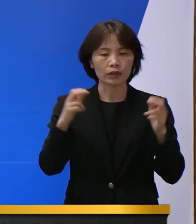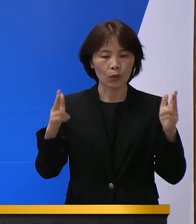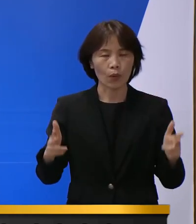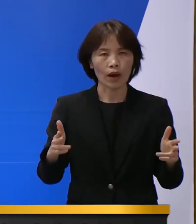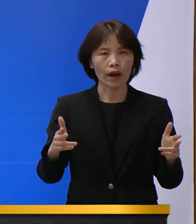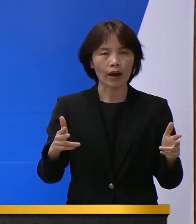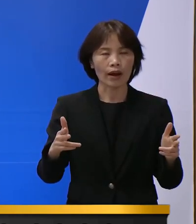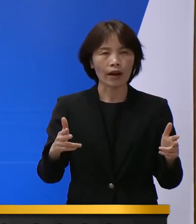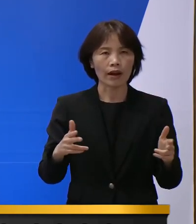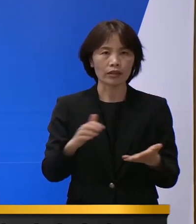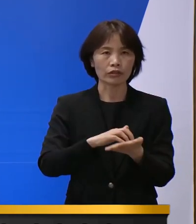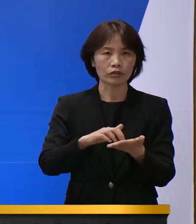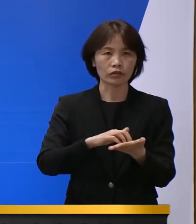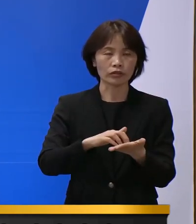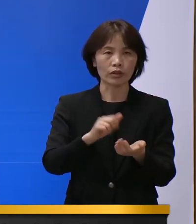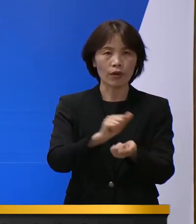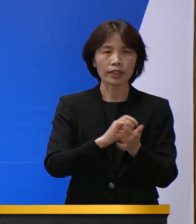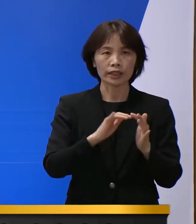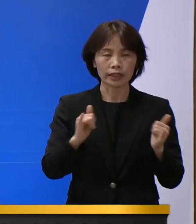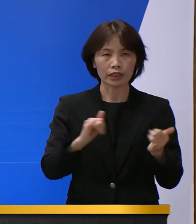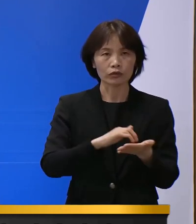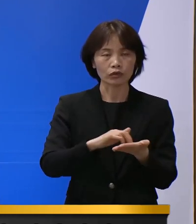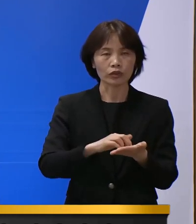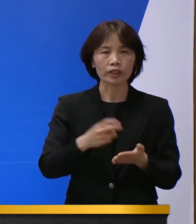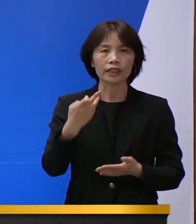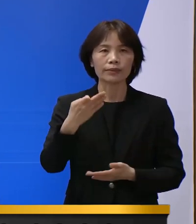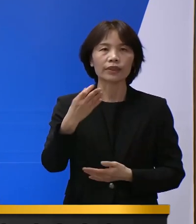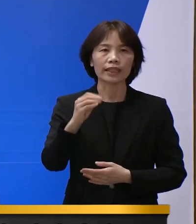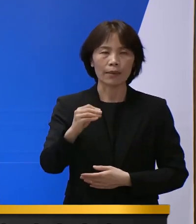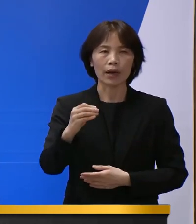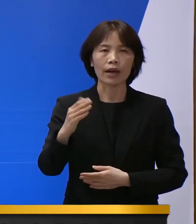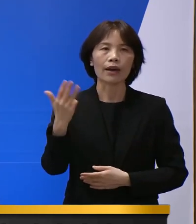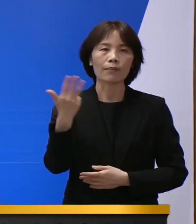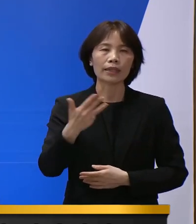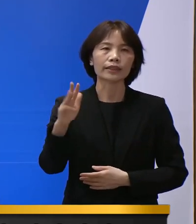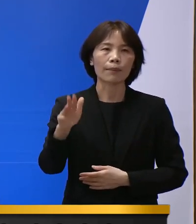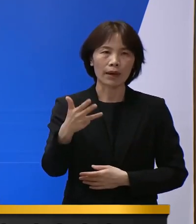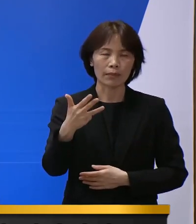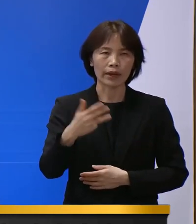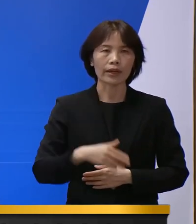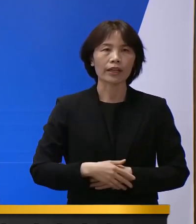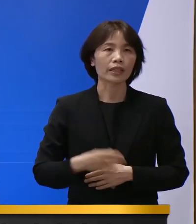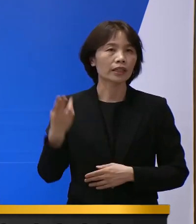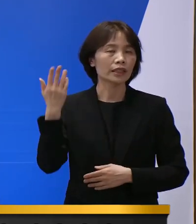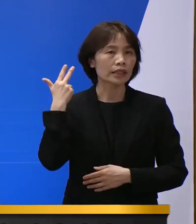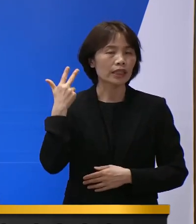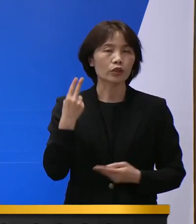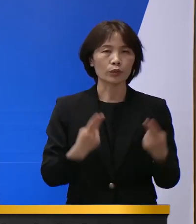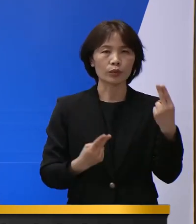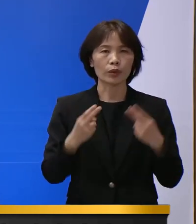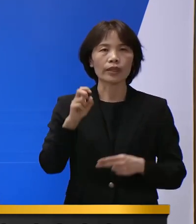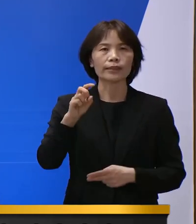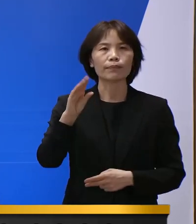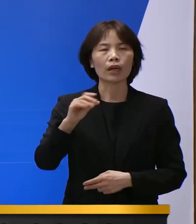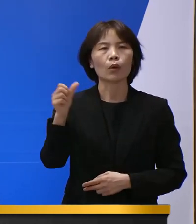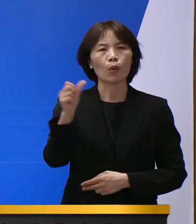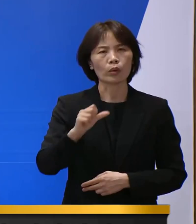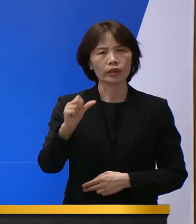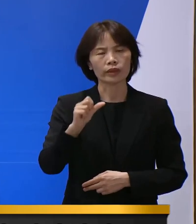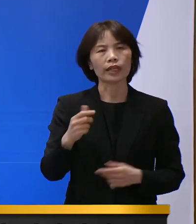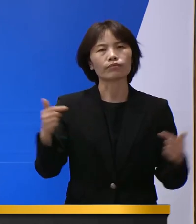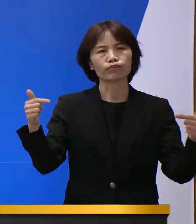주간 발생한 도내 확진자 수는 14만 8,884명으로 전주 대비 10만